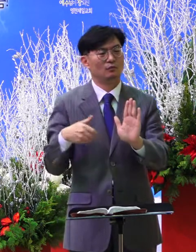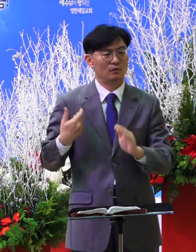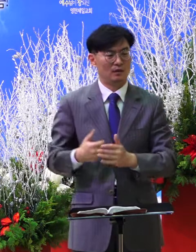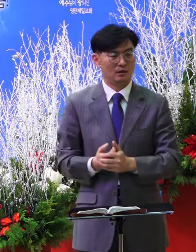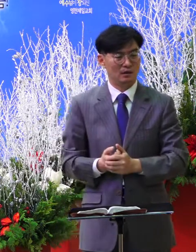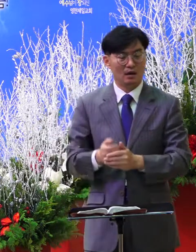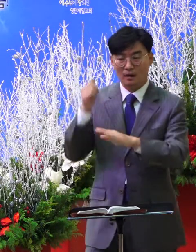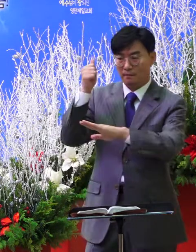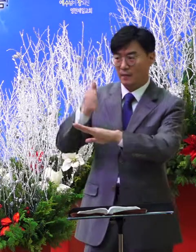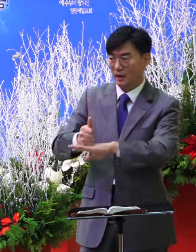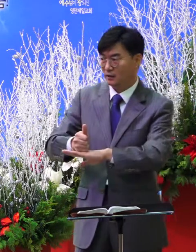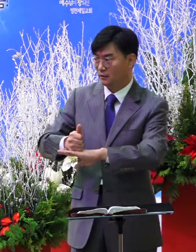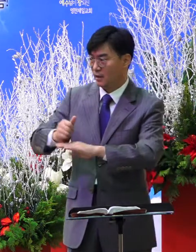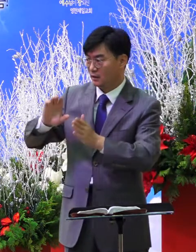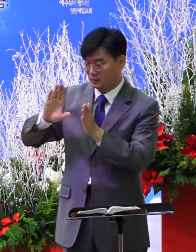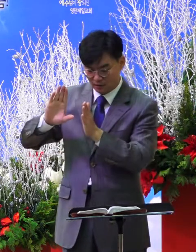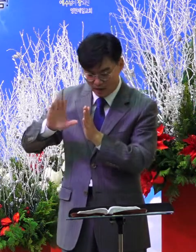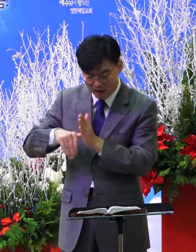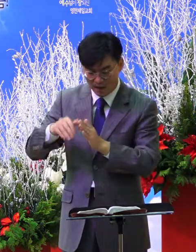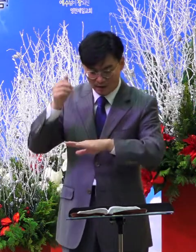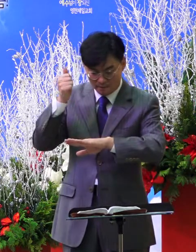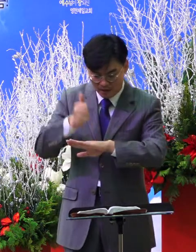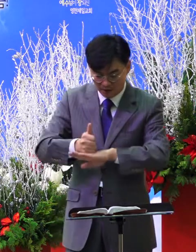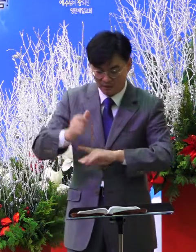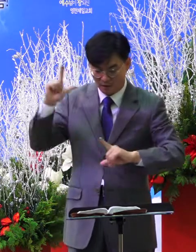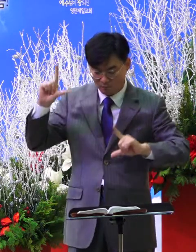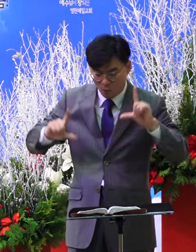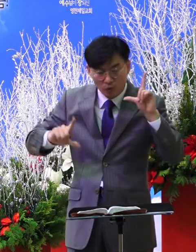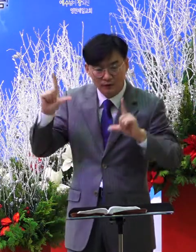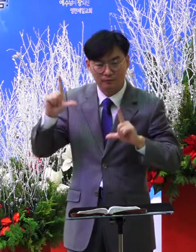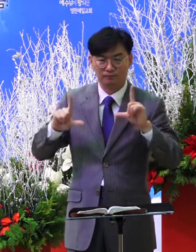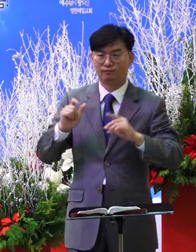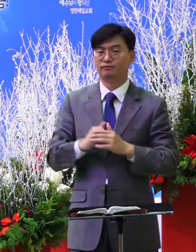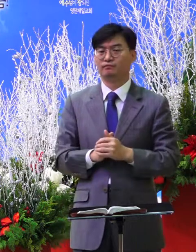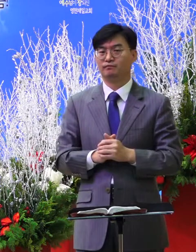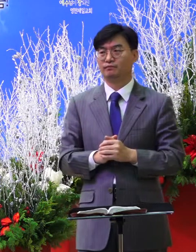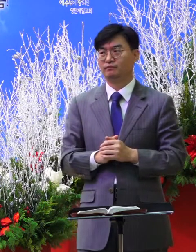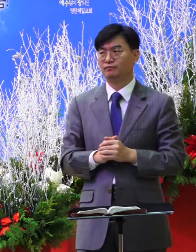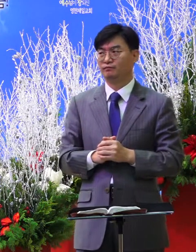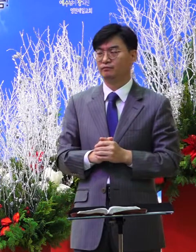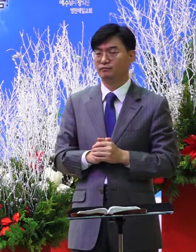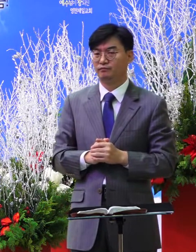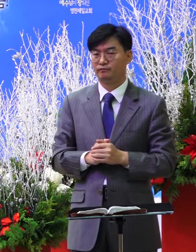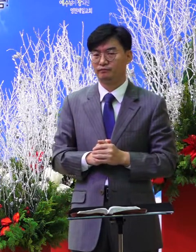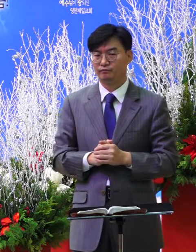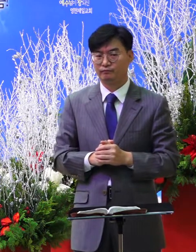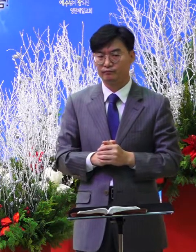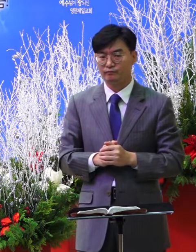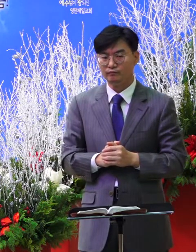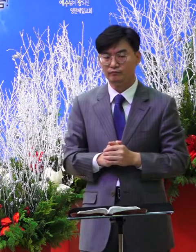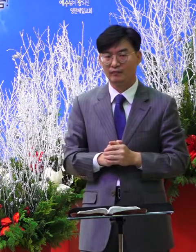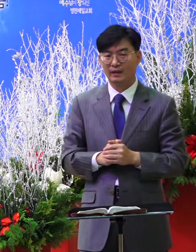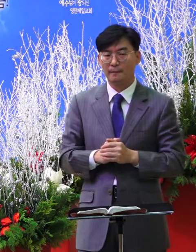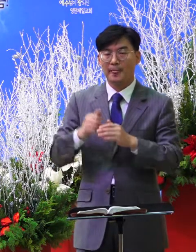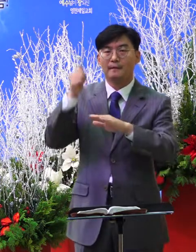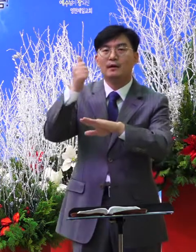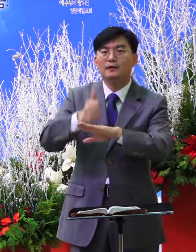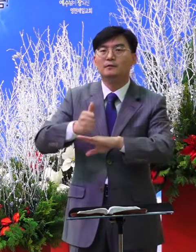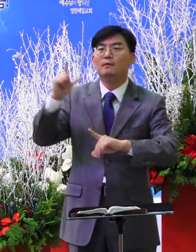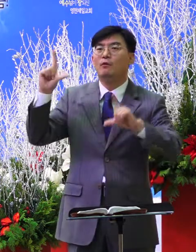하시면서 들려주셨던 마지막 때의 사람들의 모습은 여러분 특별한 것이 아니었습니다. 어쩌면